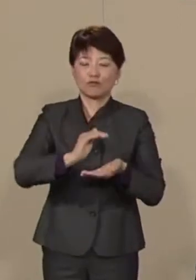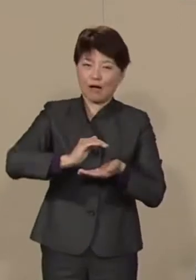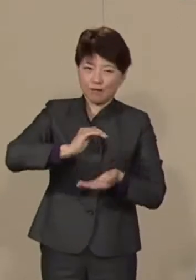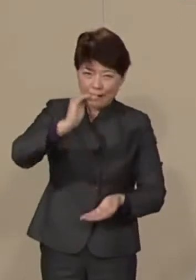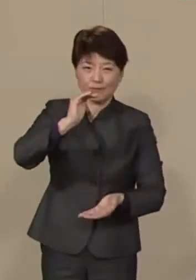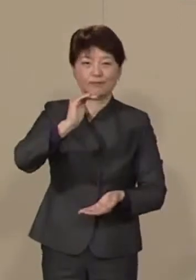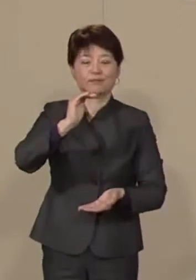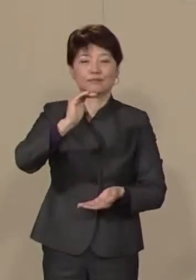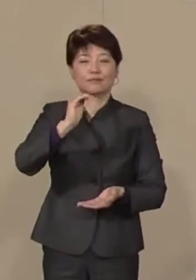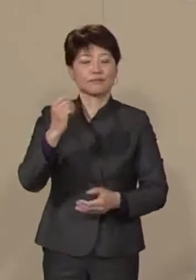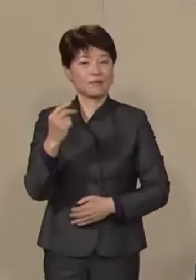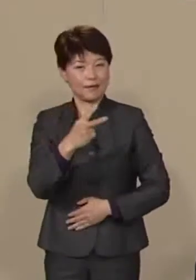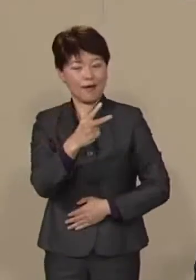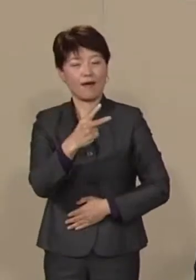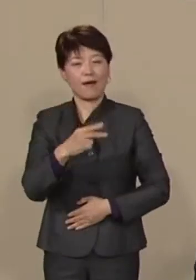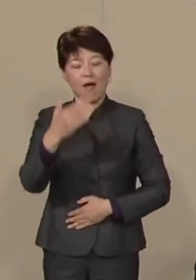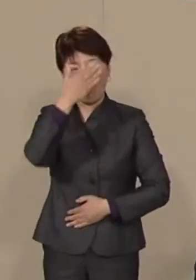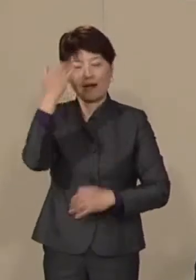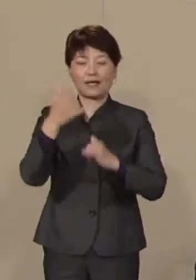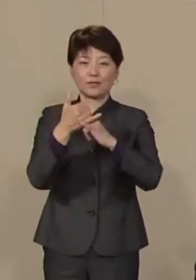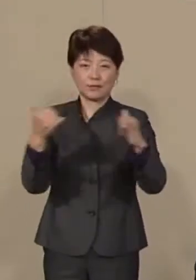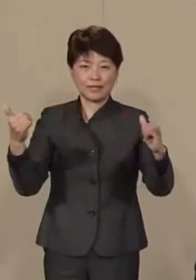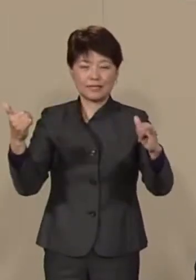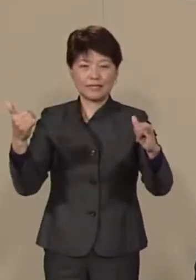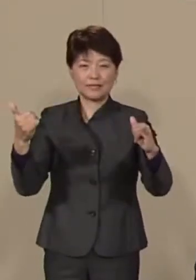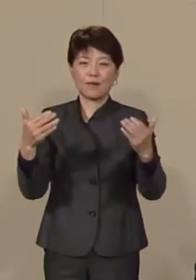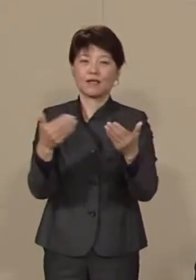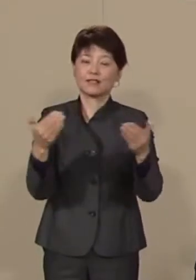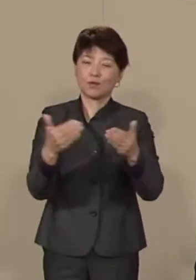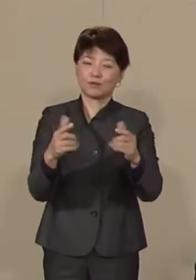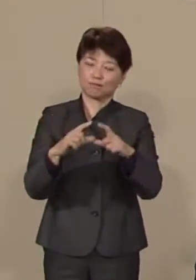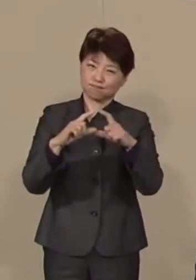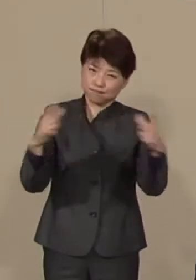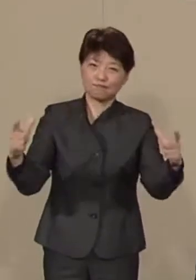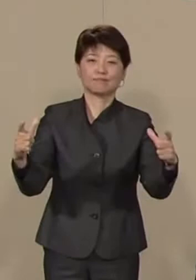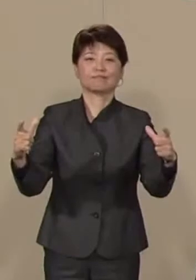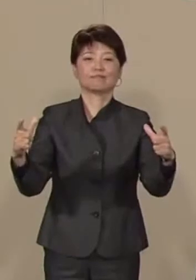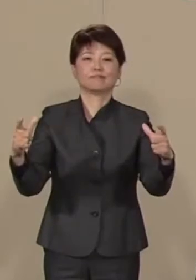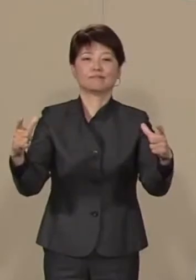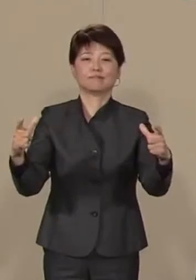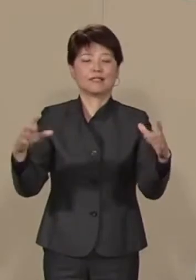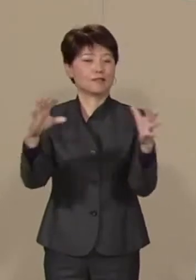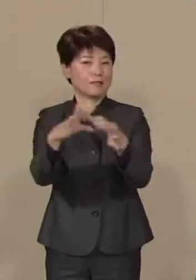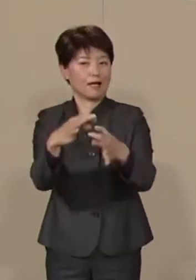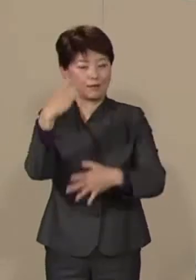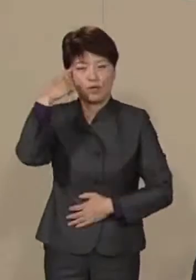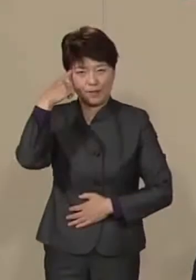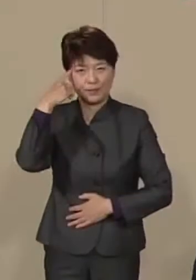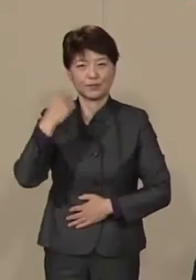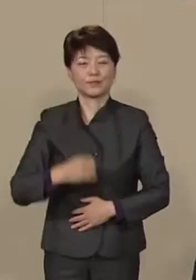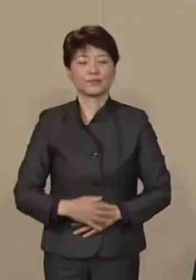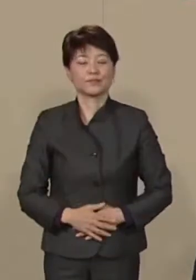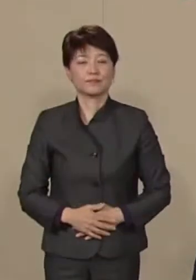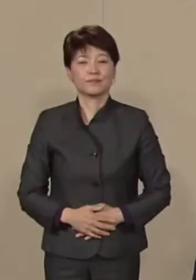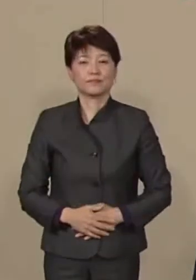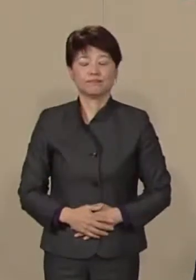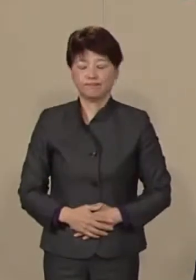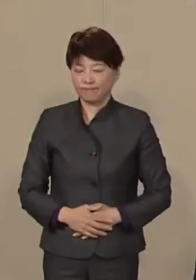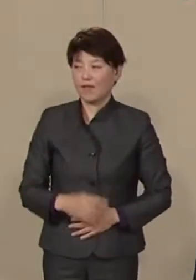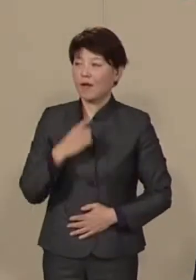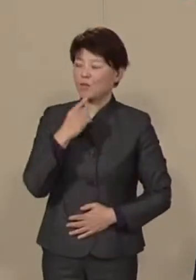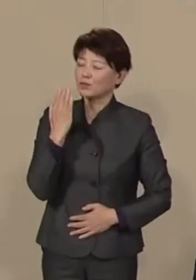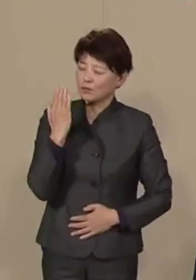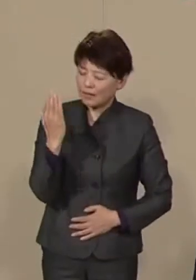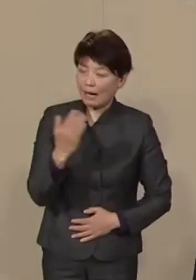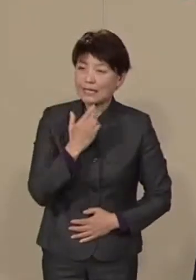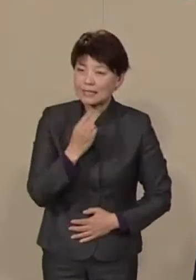にはですね若い子たちにとって就職機会も増えていくということになると思いますんもう一つお伺いしたいのが